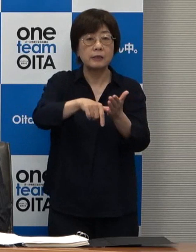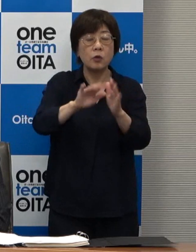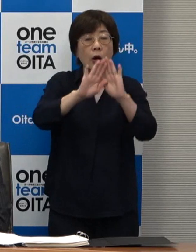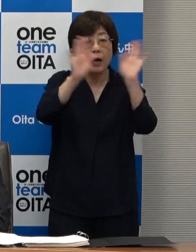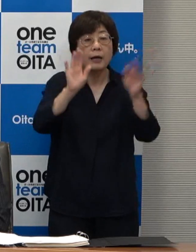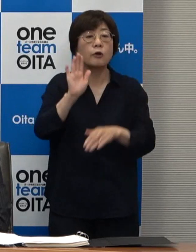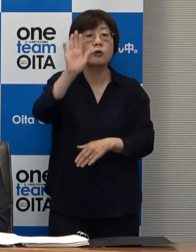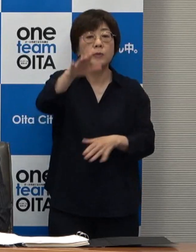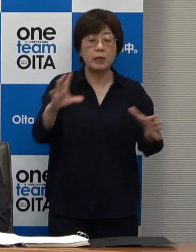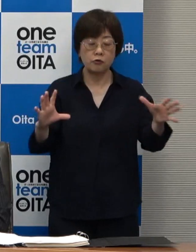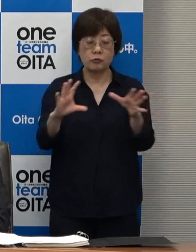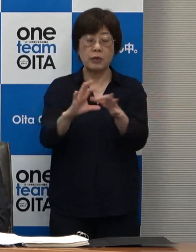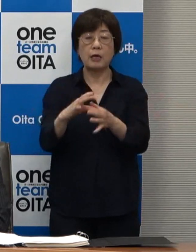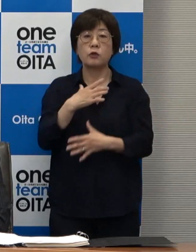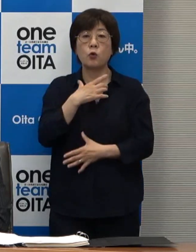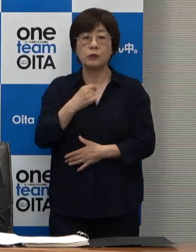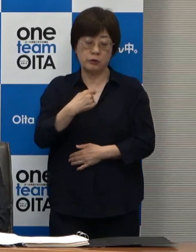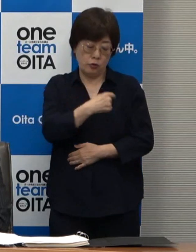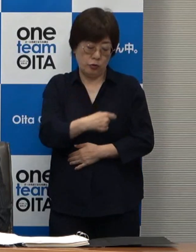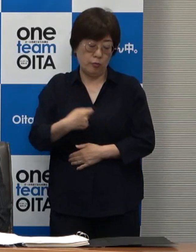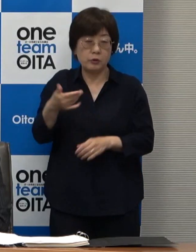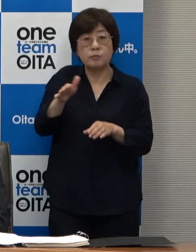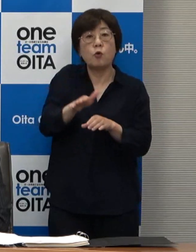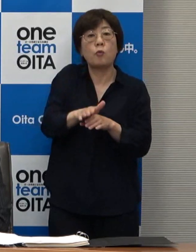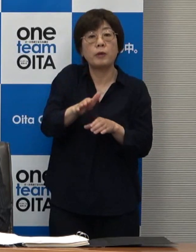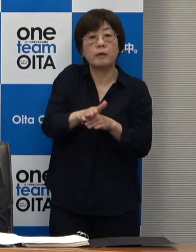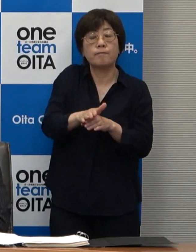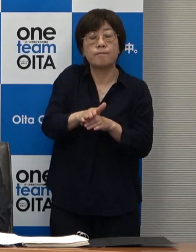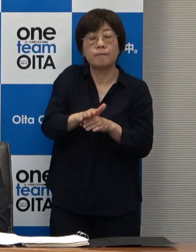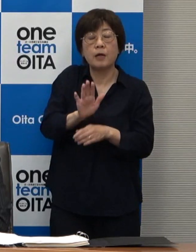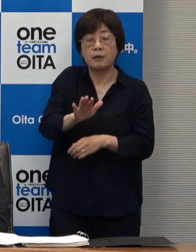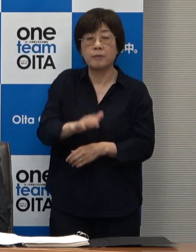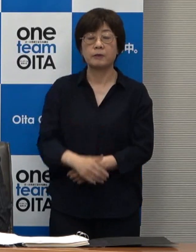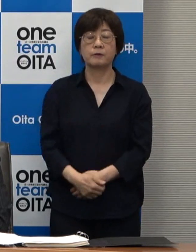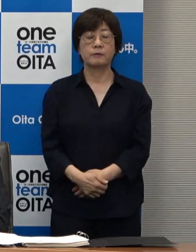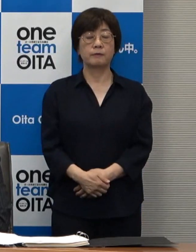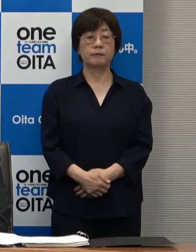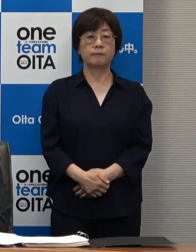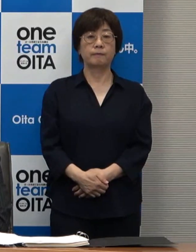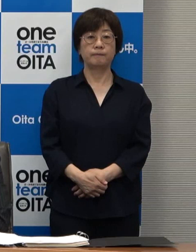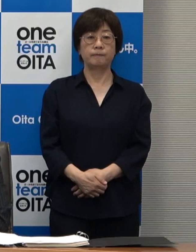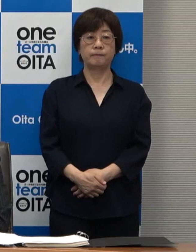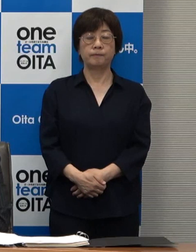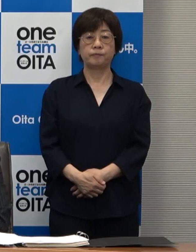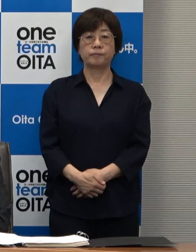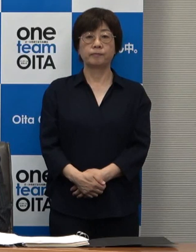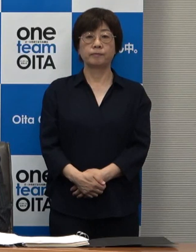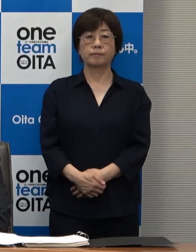ながる場となってほしいという願いが込められたとのことです。